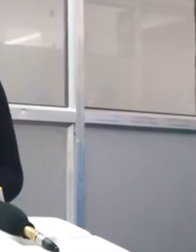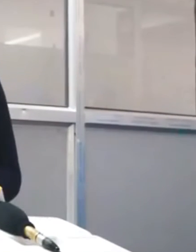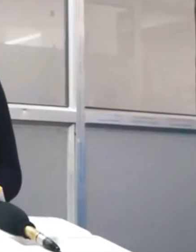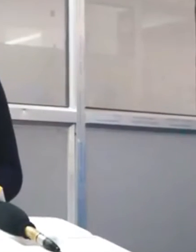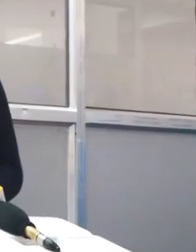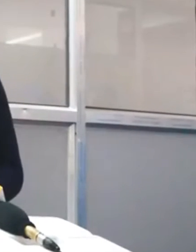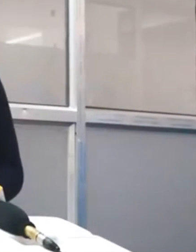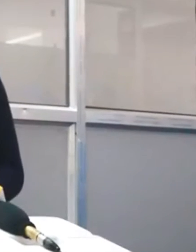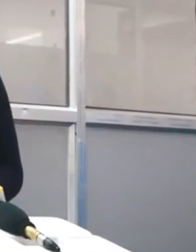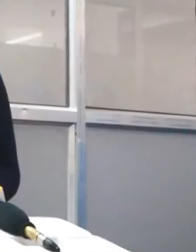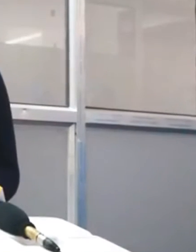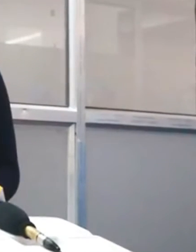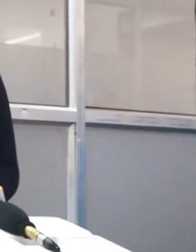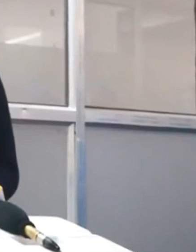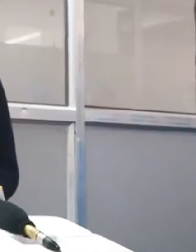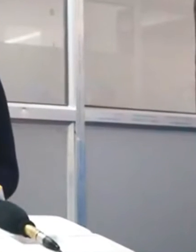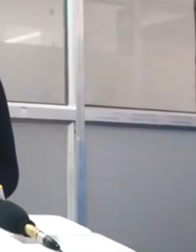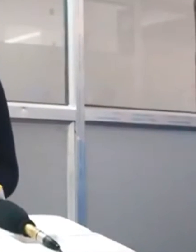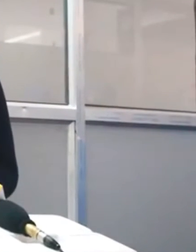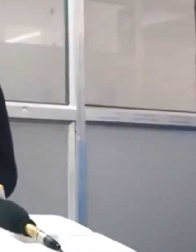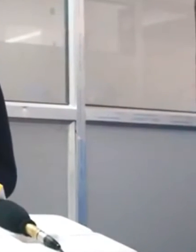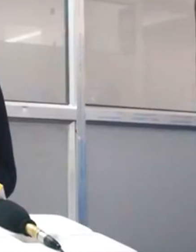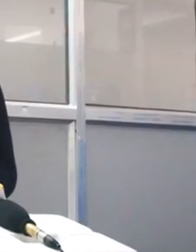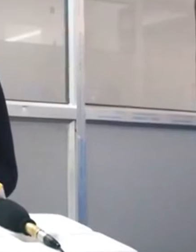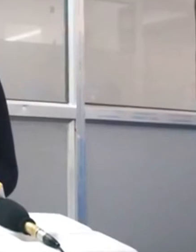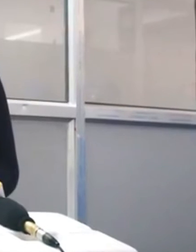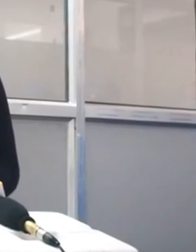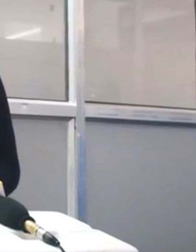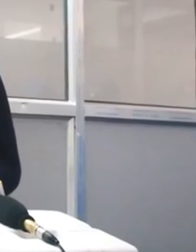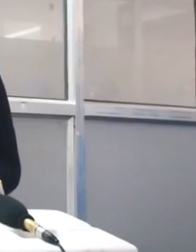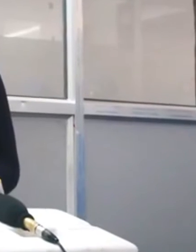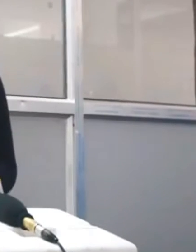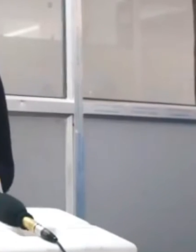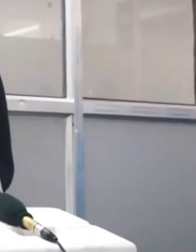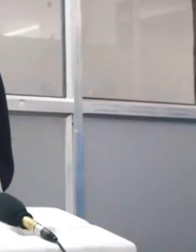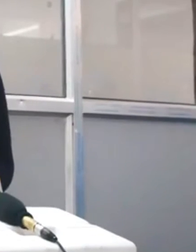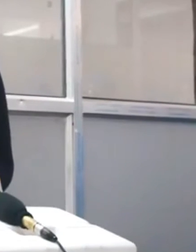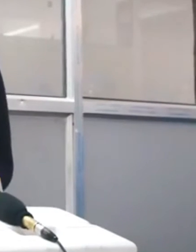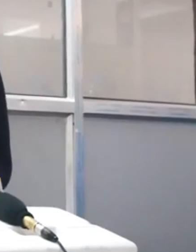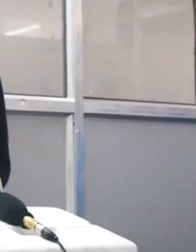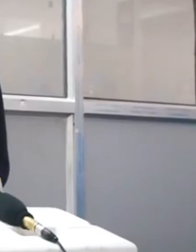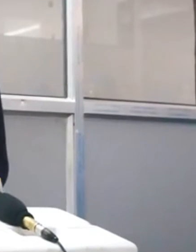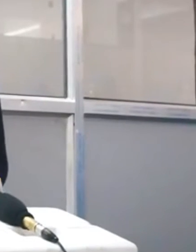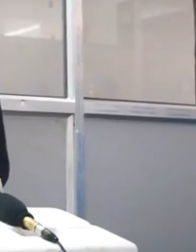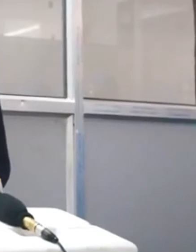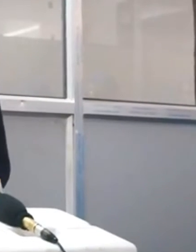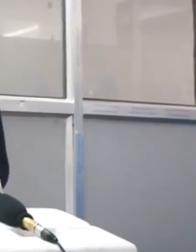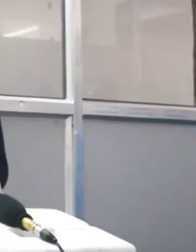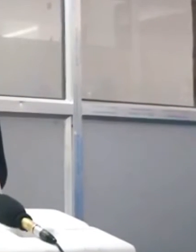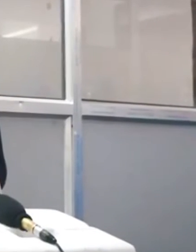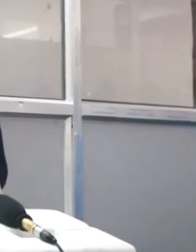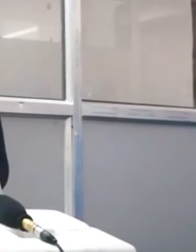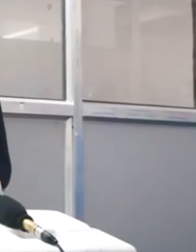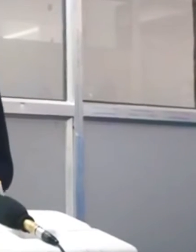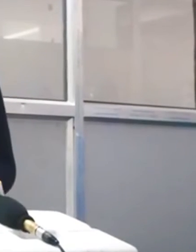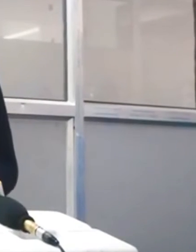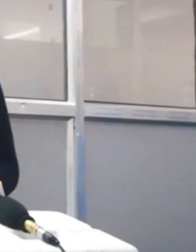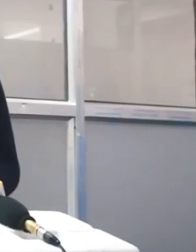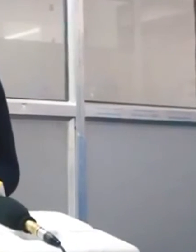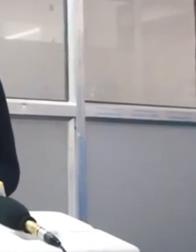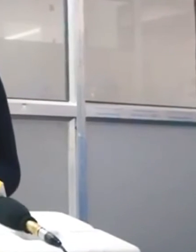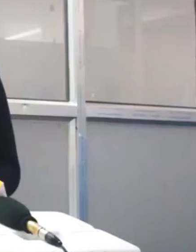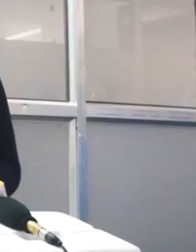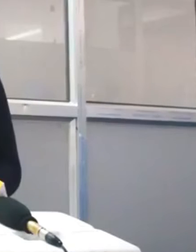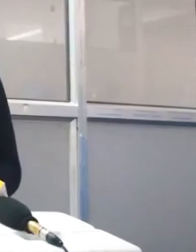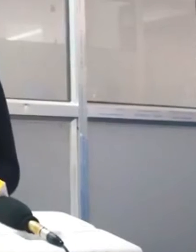चाहिँ गर्नुभएको छ मलाई लागि हेर्नको लागि। उहाँहरूले जहिले पनि मलाई म ठिक हुन्छु भन्नुभएको छ। त्यही कुरामा